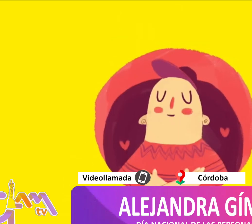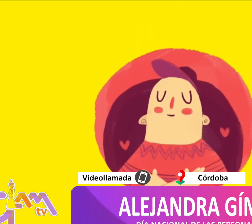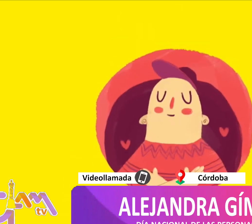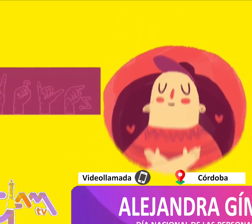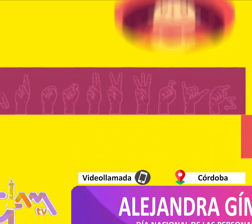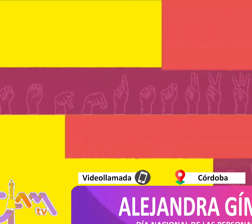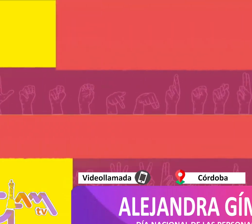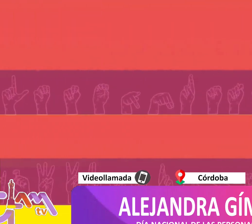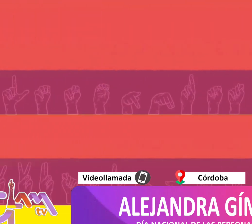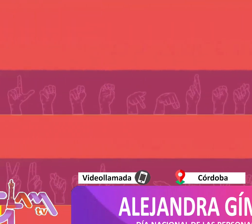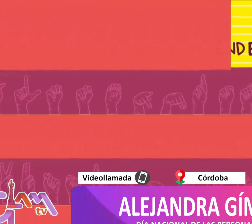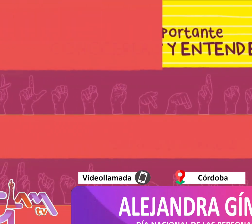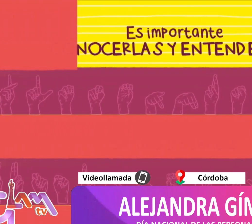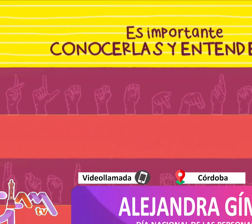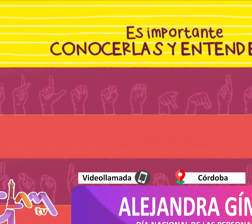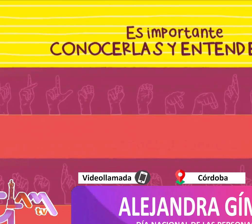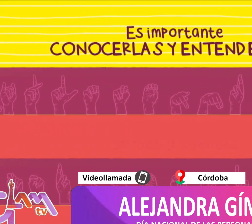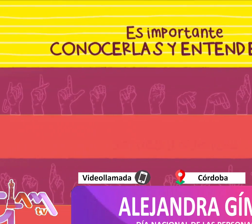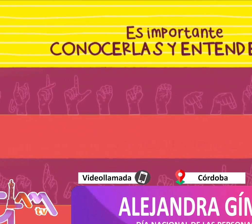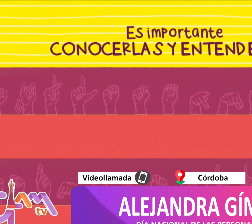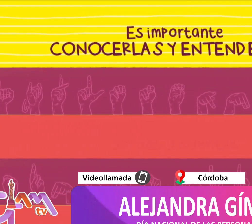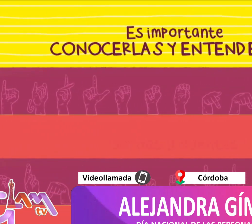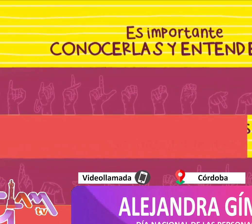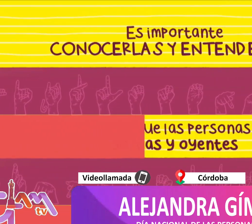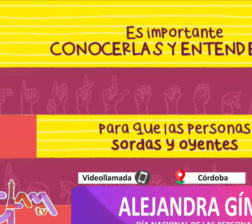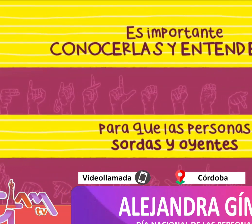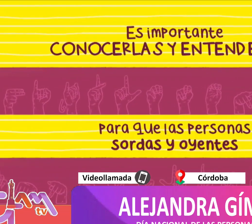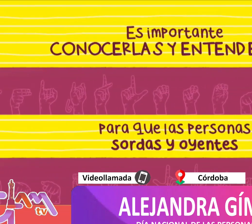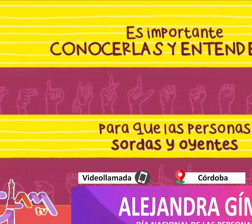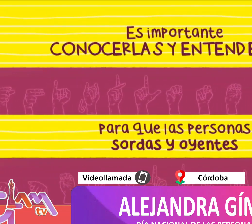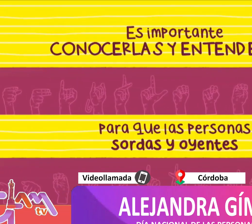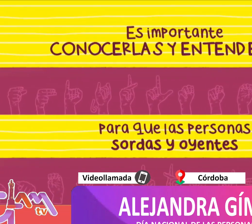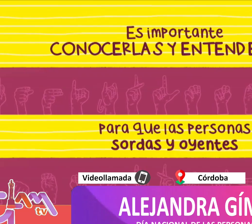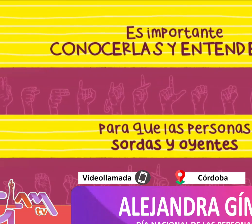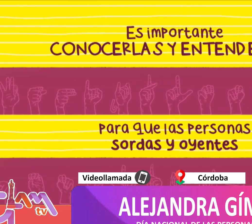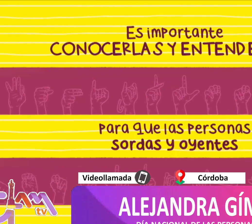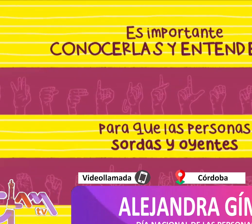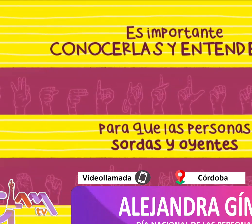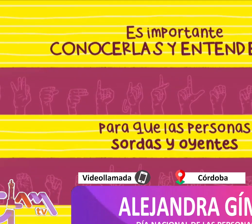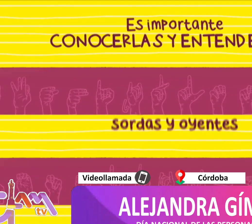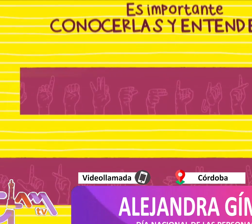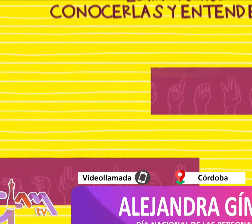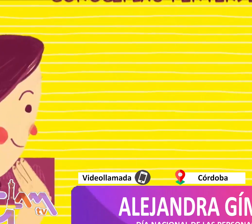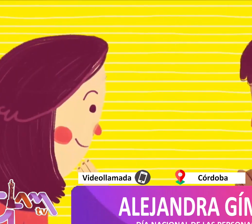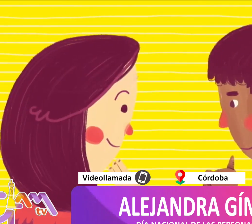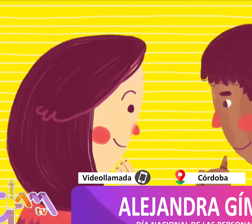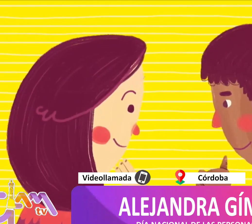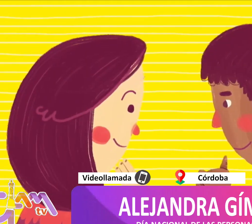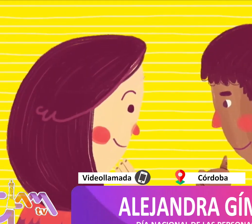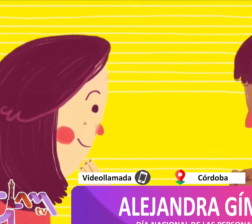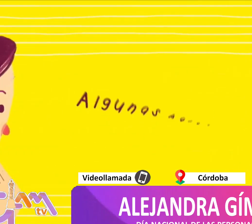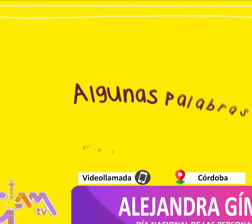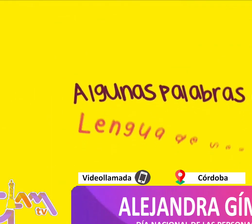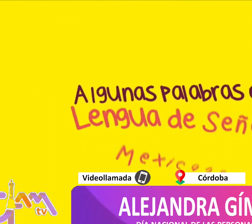escribir. Vos sabés que estaba leyendo ahí en las imágenes que estamos viendo que hay 72 millones de personas sordas en el mundo.